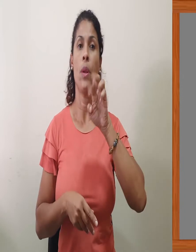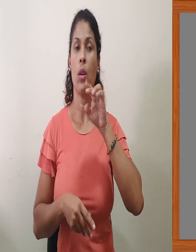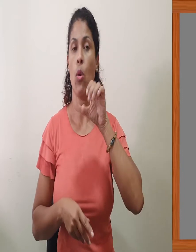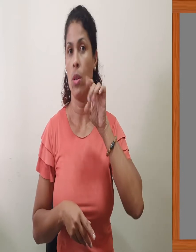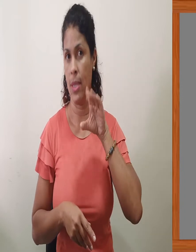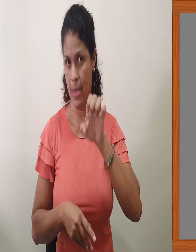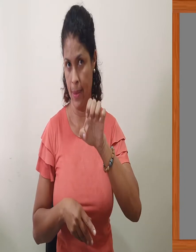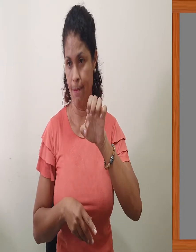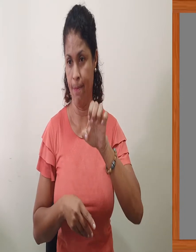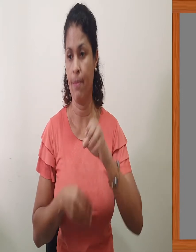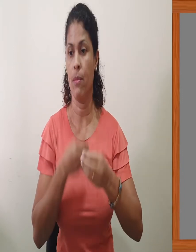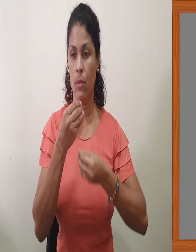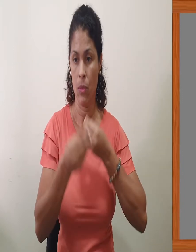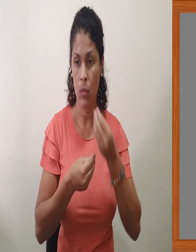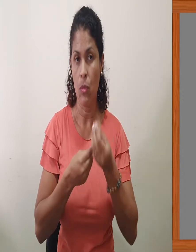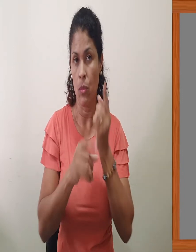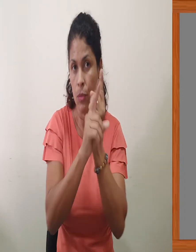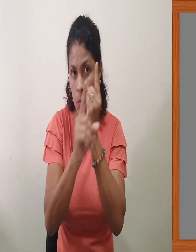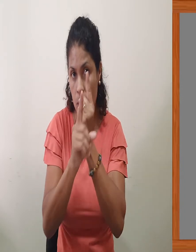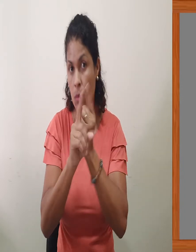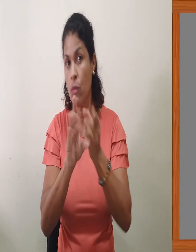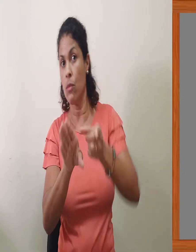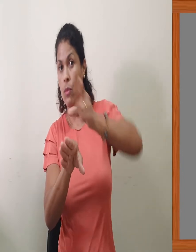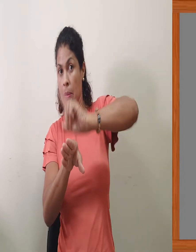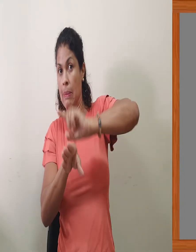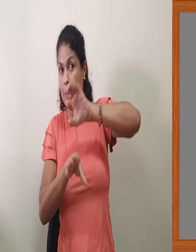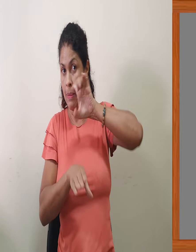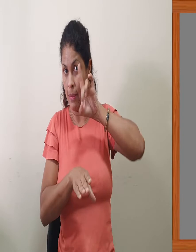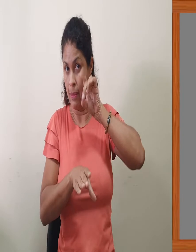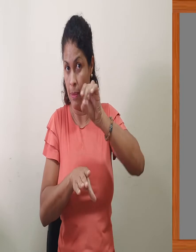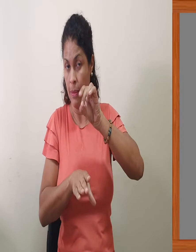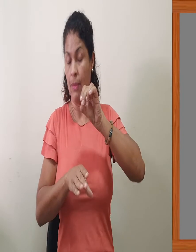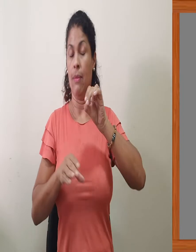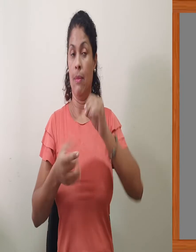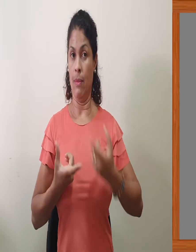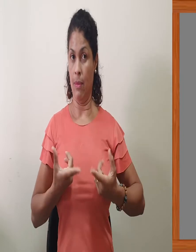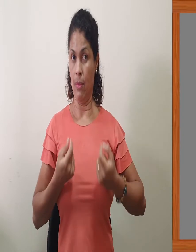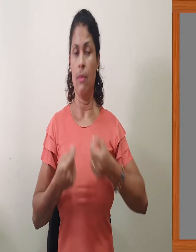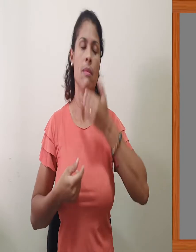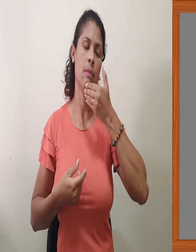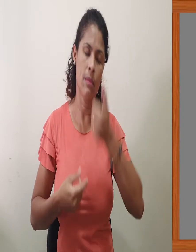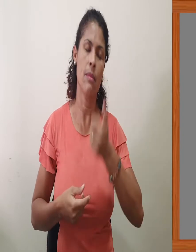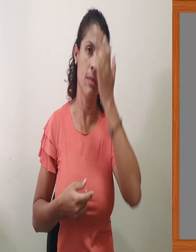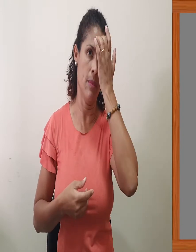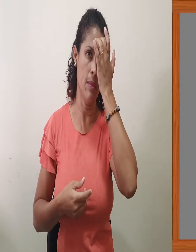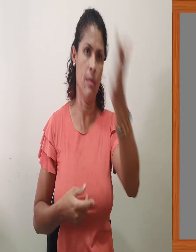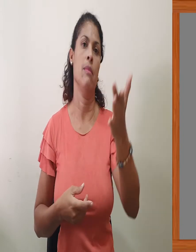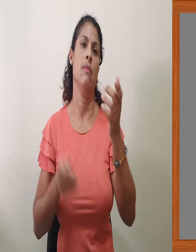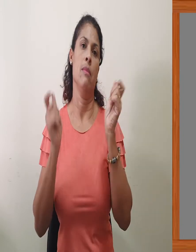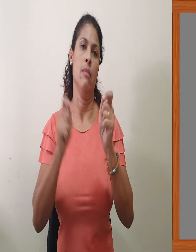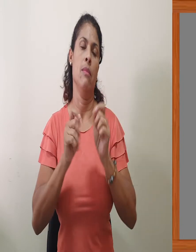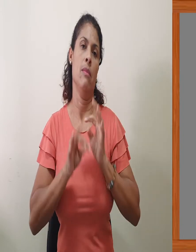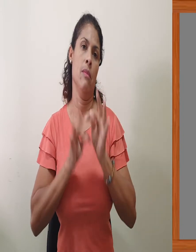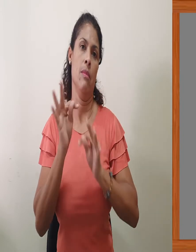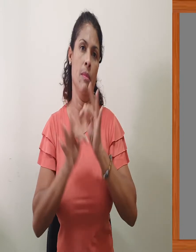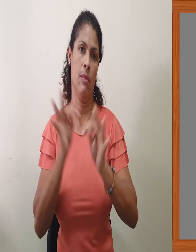se instale, nós podemos ainda promover a prevenção secundária, que é a detecção precoce